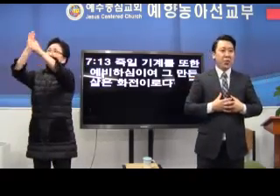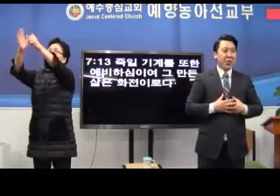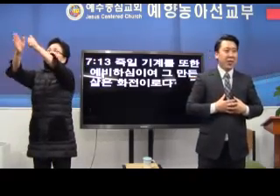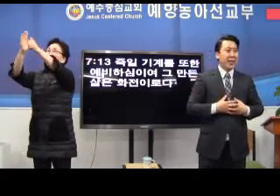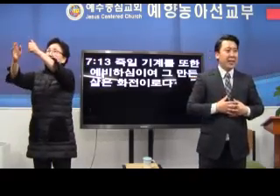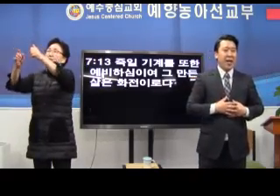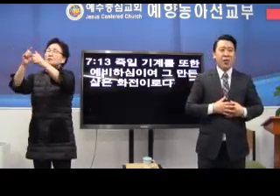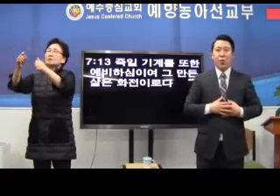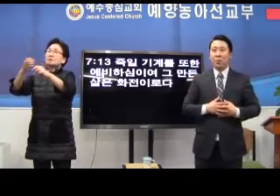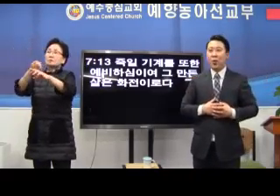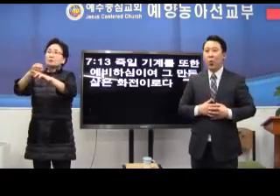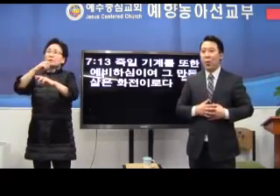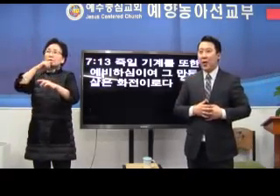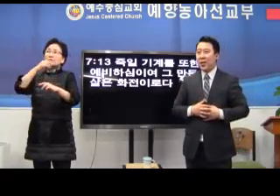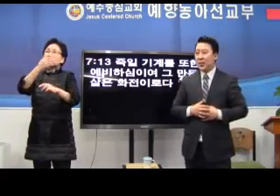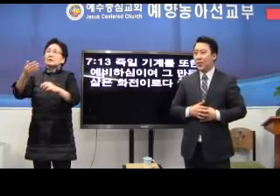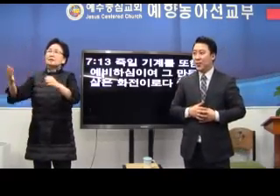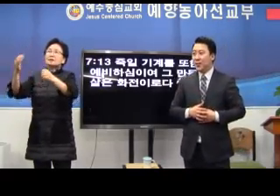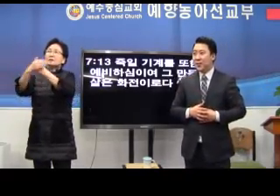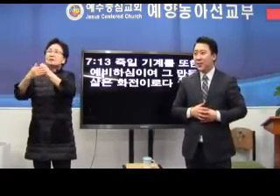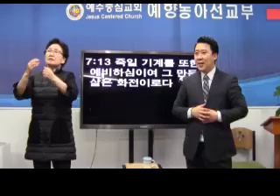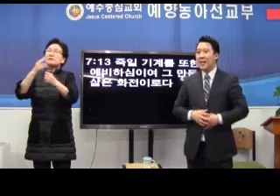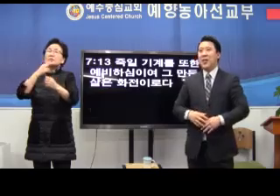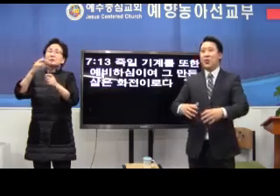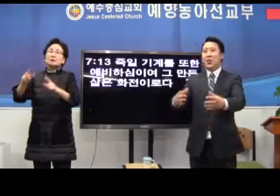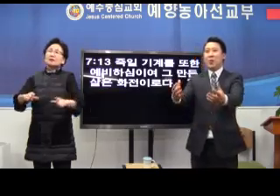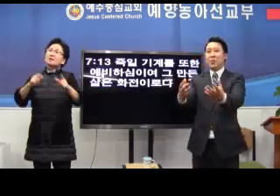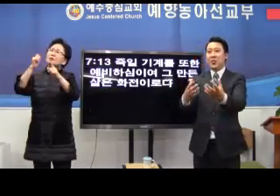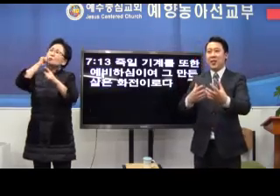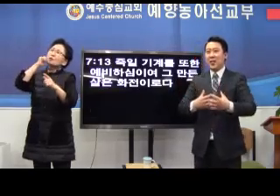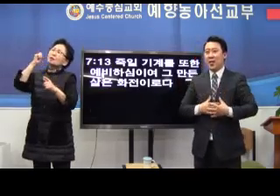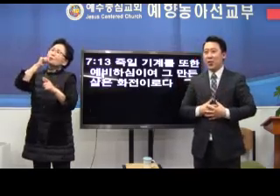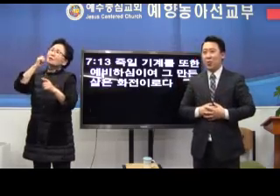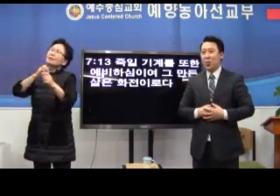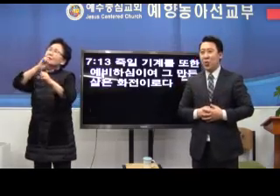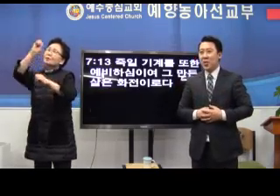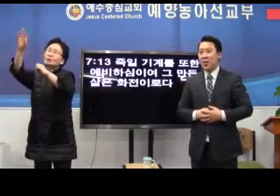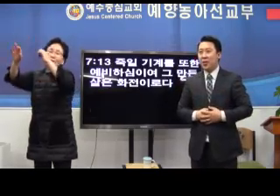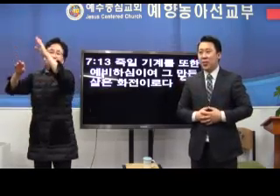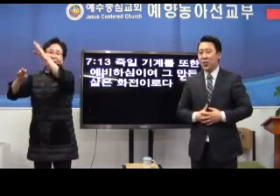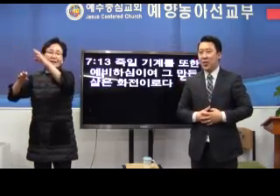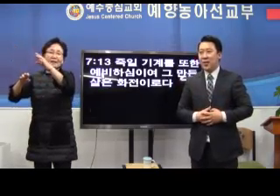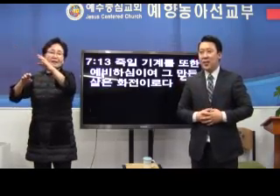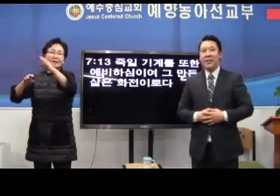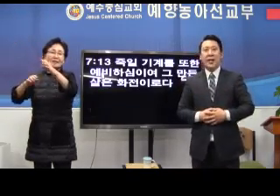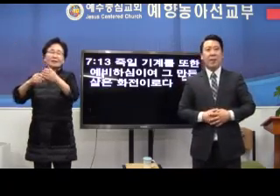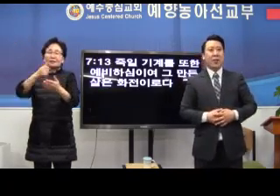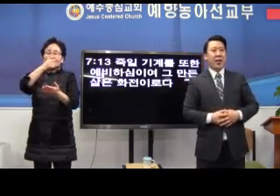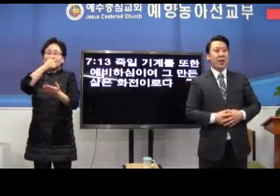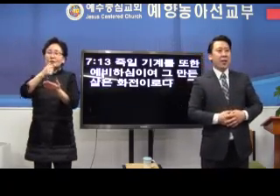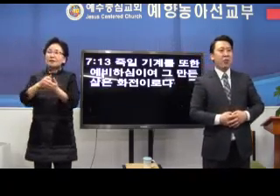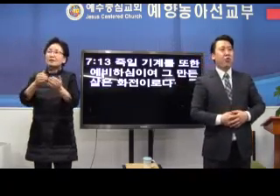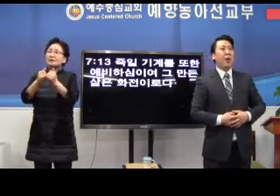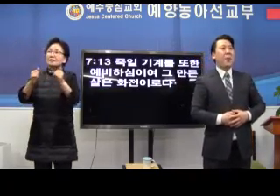없이는 살 수 없다고 고백하시는 예수 이름 없이는 나는 살 수 없는 죄인이라는 것을 날마다 주